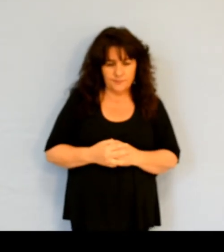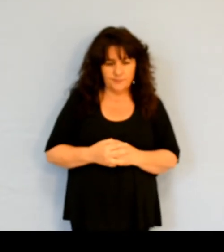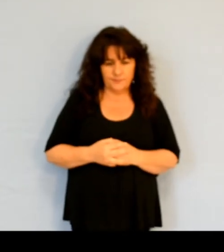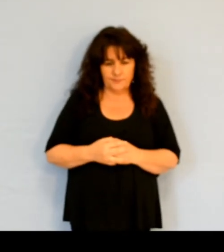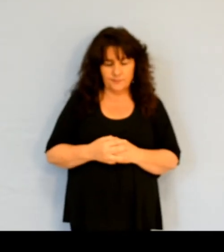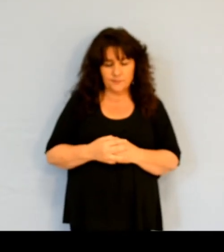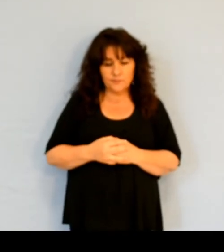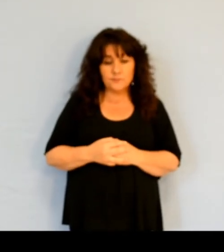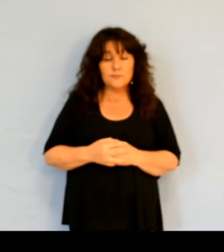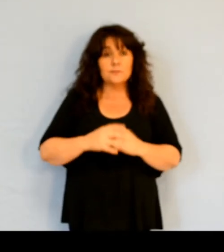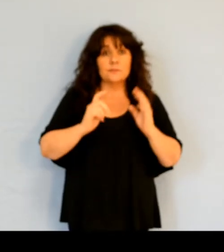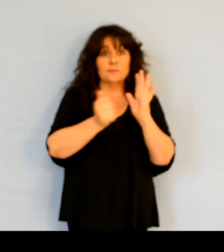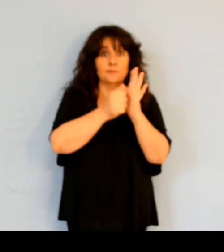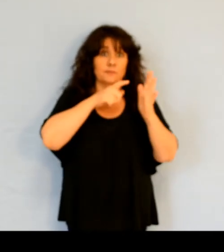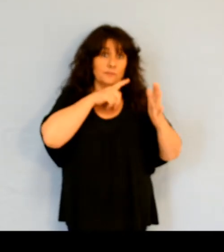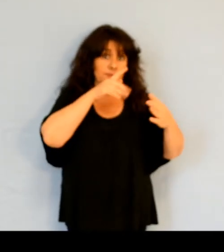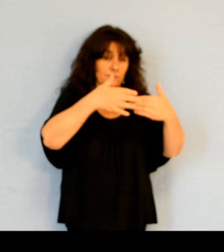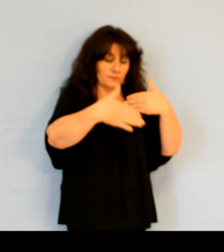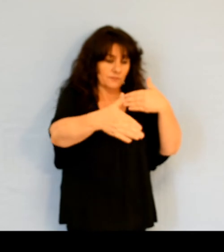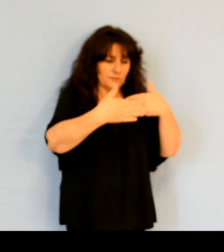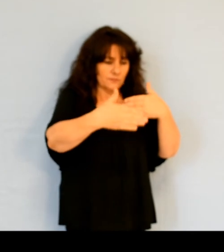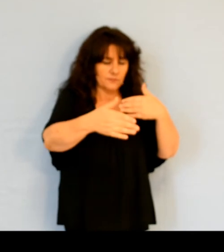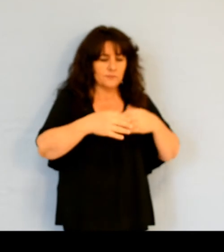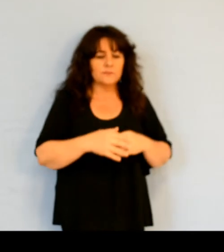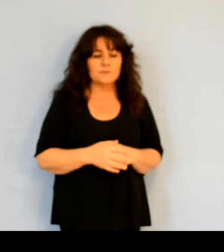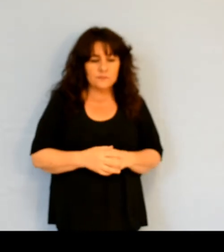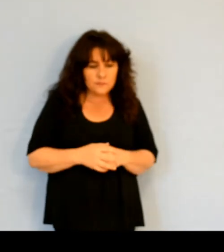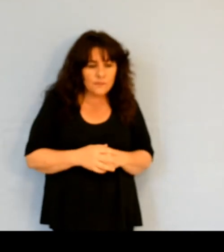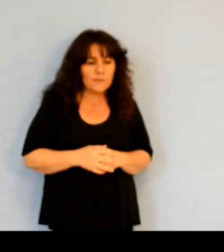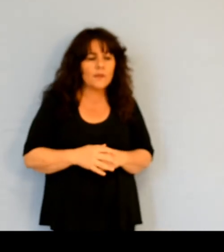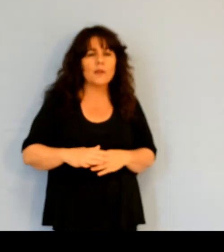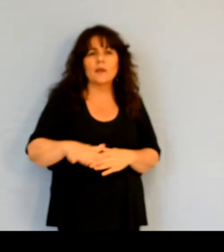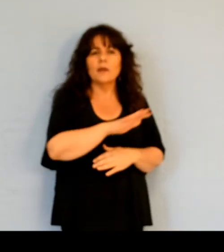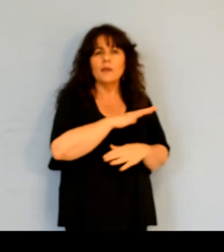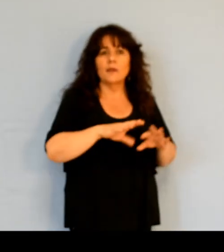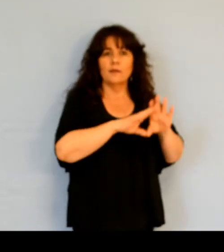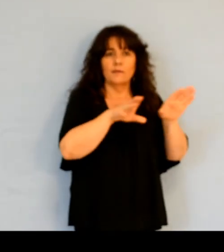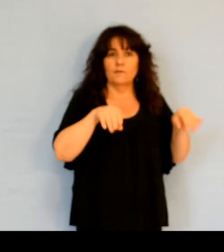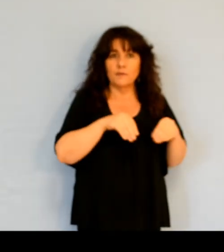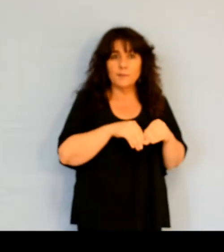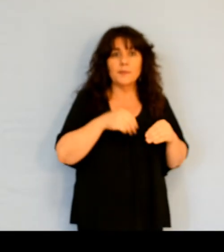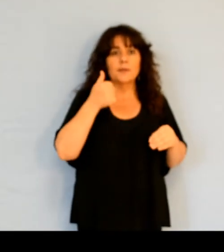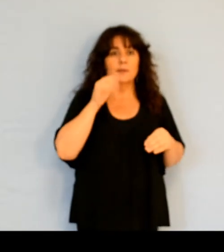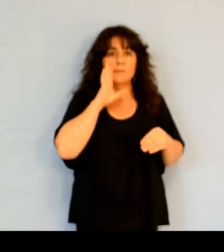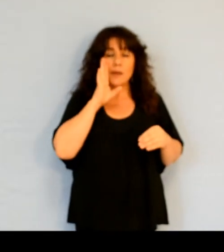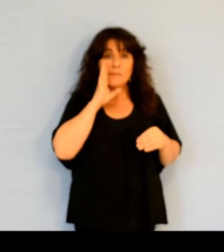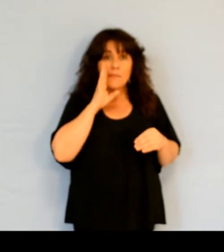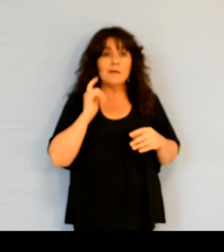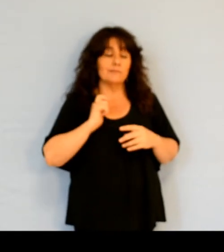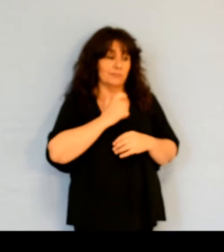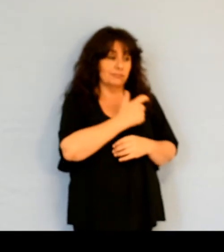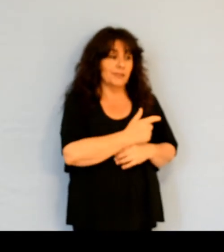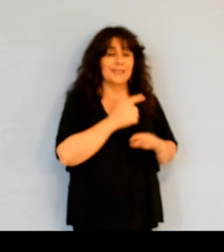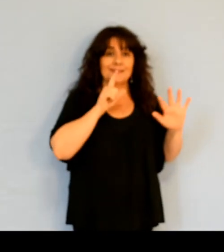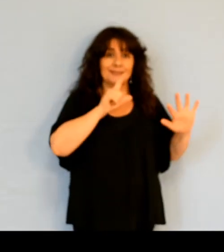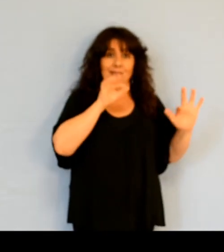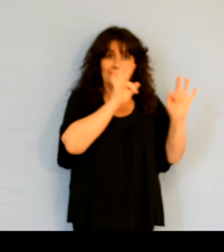En ces jours-là, sept frères avaient été arrêtés avec leur mère.